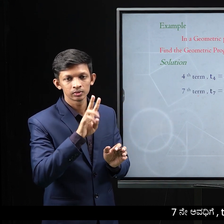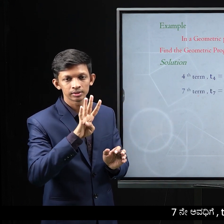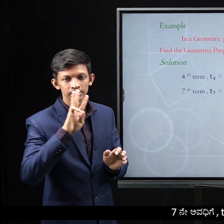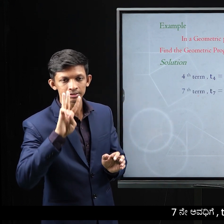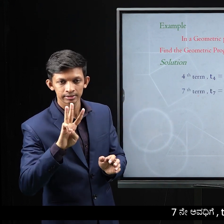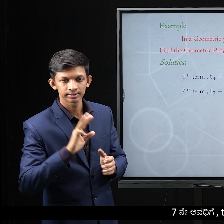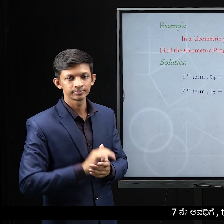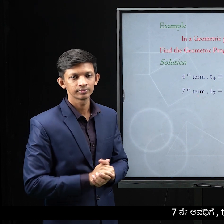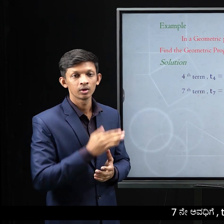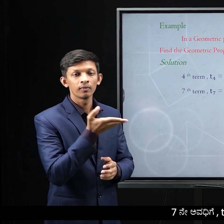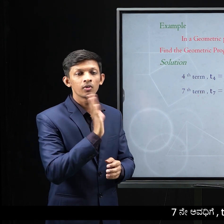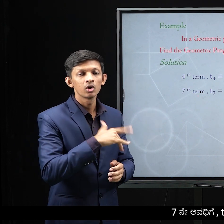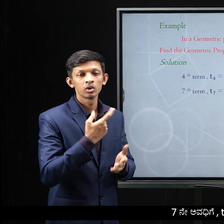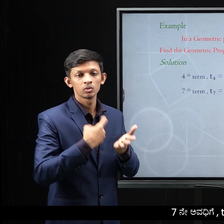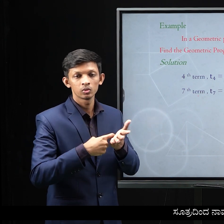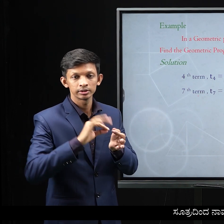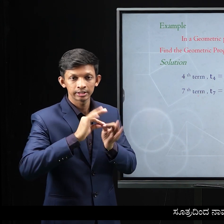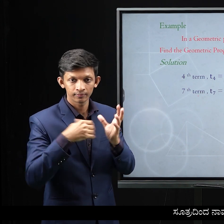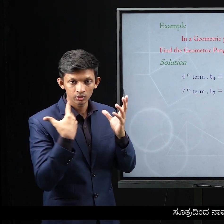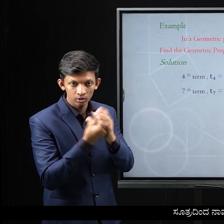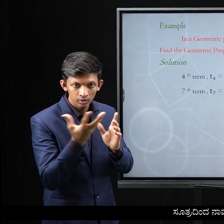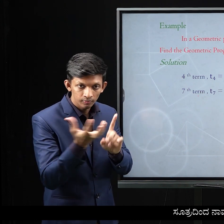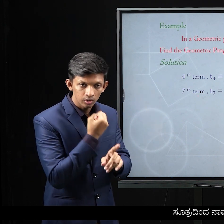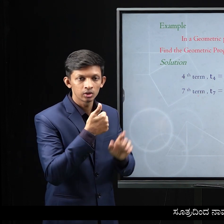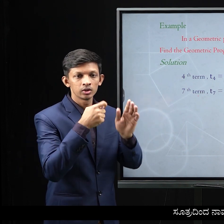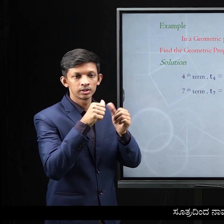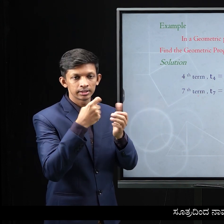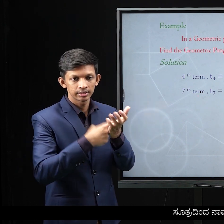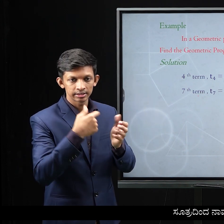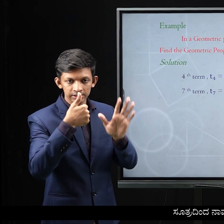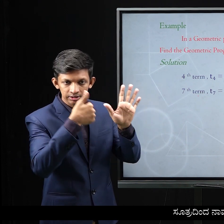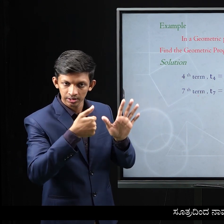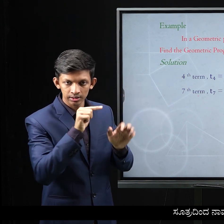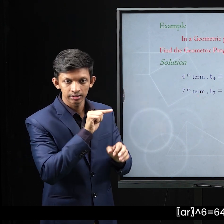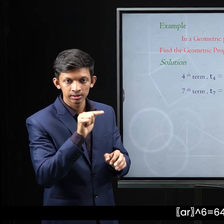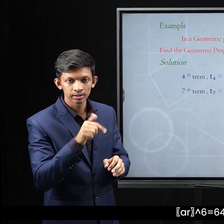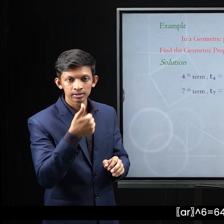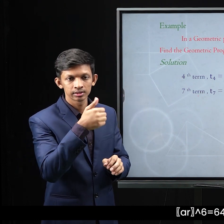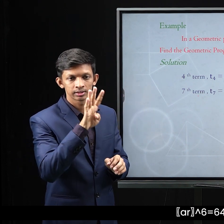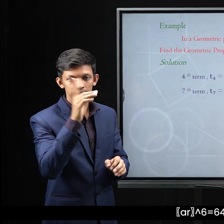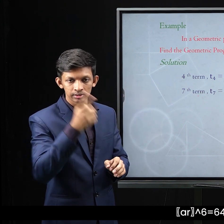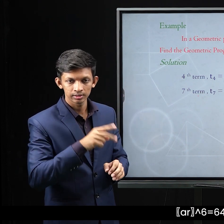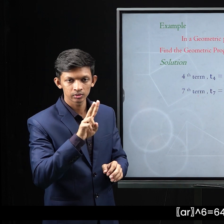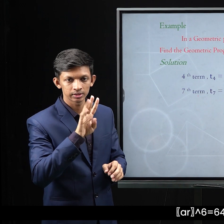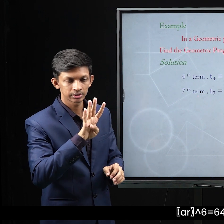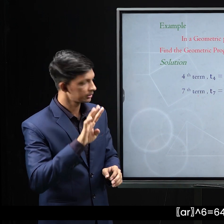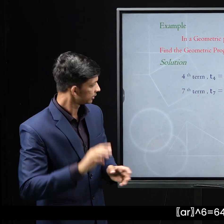64/243 ಸೂತ್ರದಿಂದ ನಾವು ಪಡೆಯಬಹುದು. ಎ ಆರ್ ಪವರ್ 6 ಇಸ್ಕ್ವಲ್ ಟು